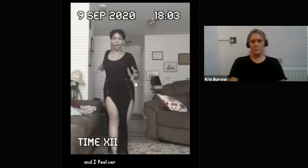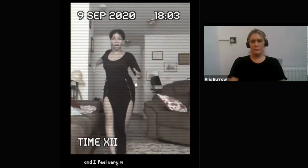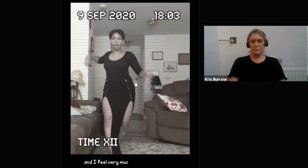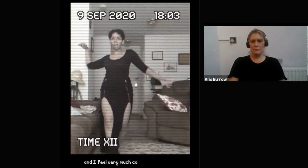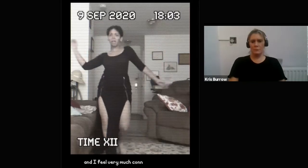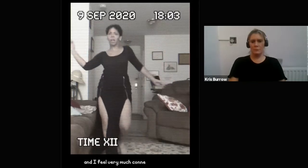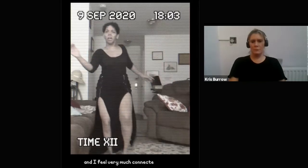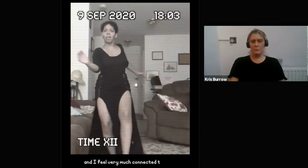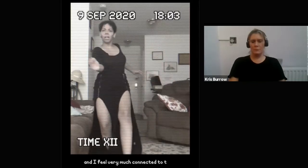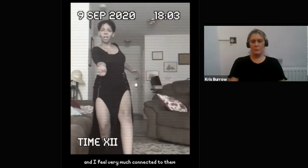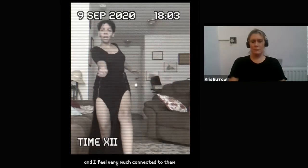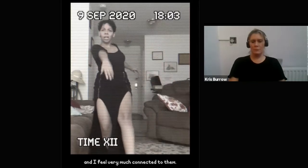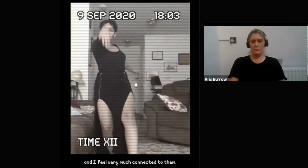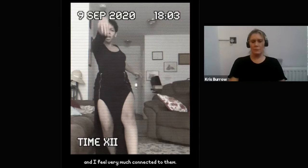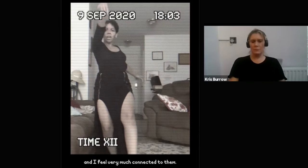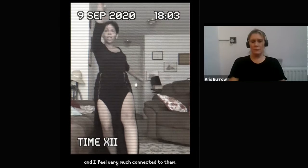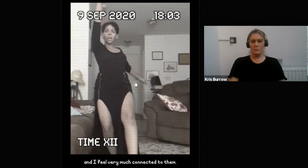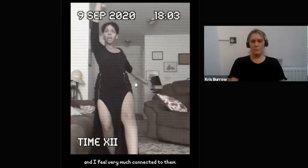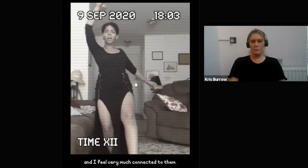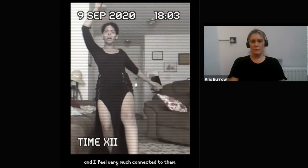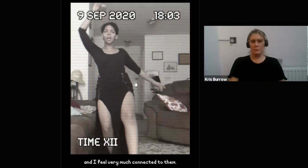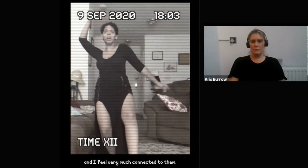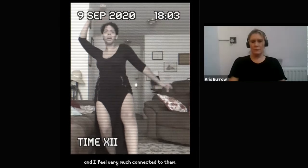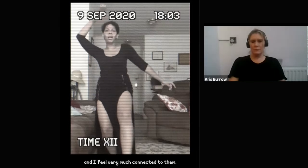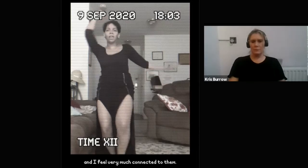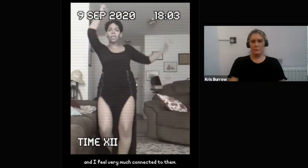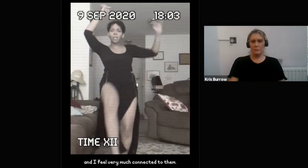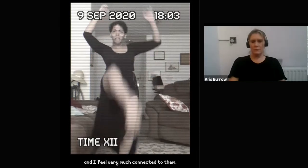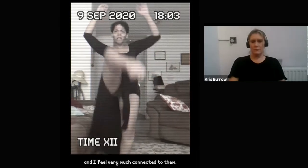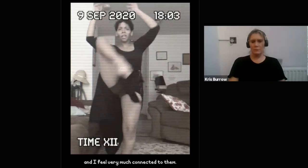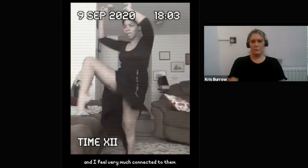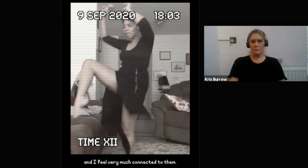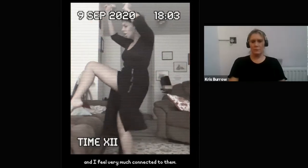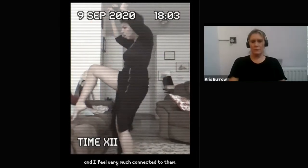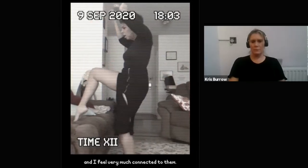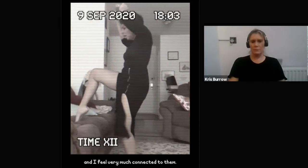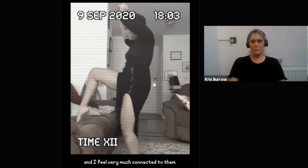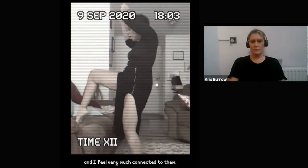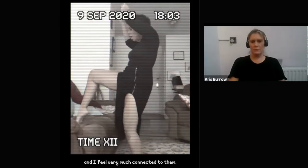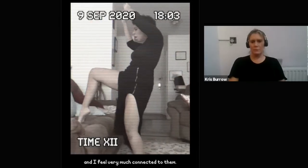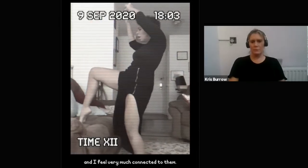Y me siento así, muy conectado con los indios.